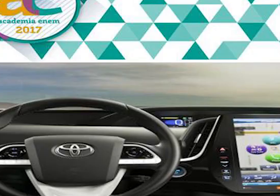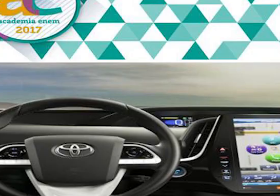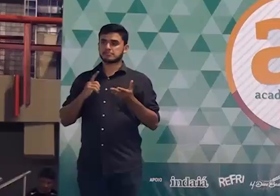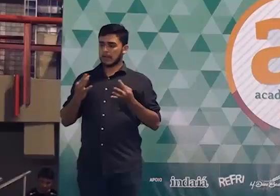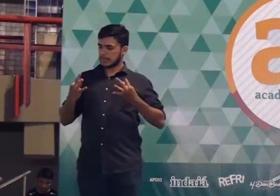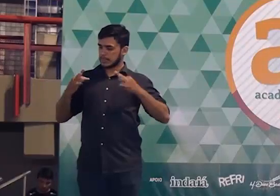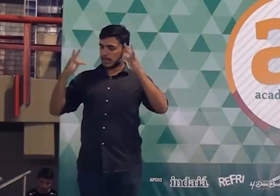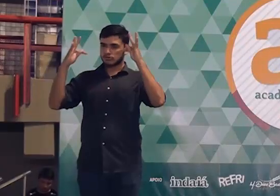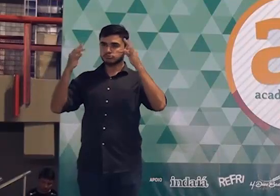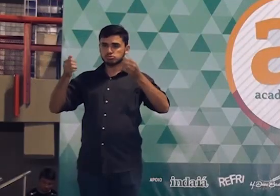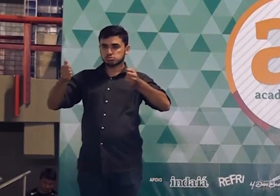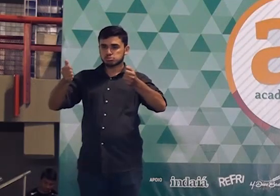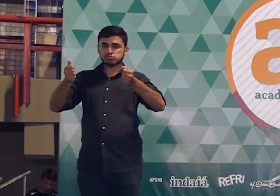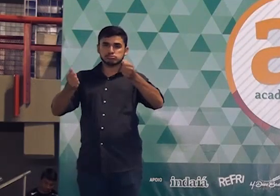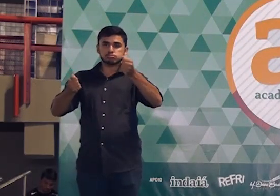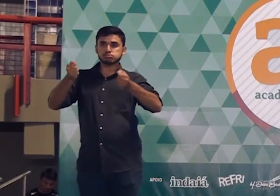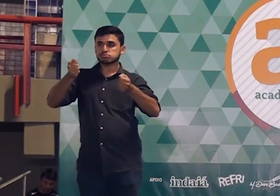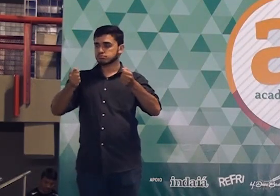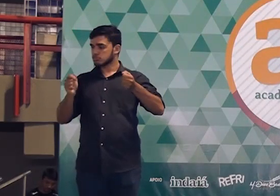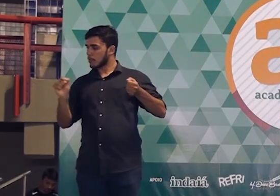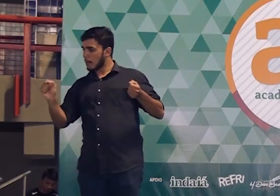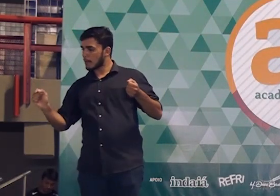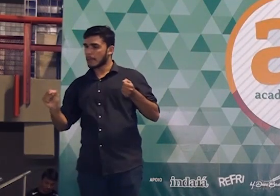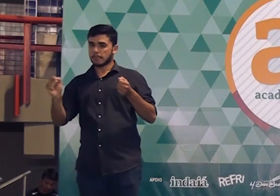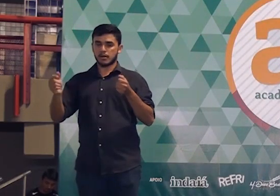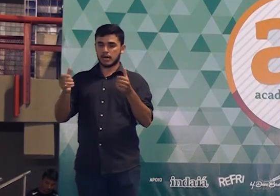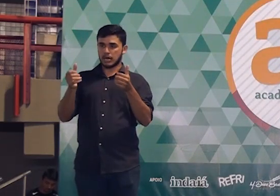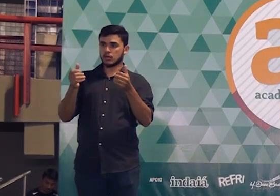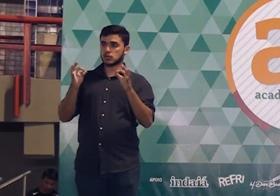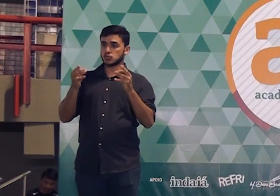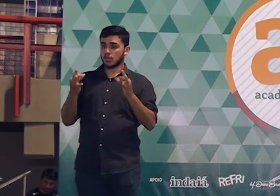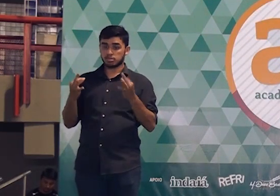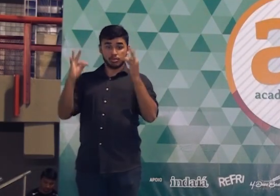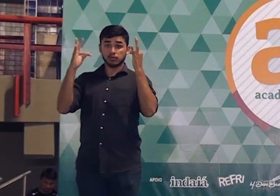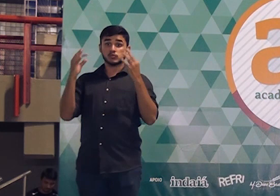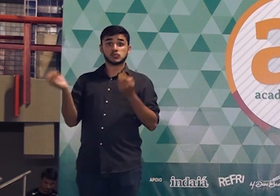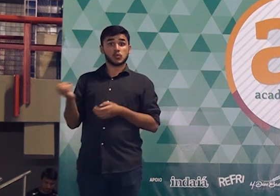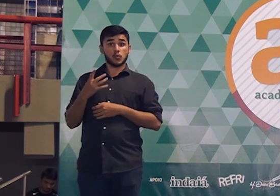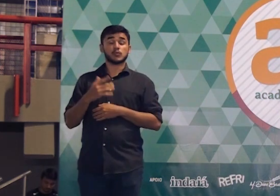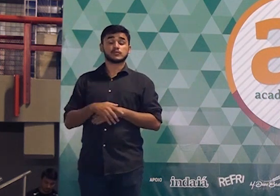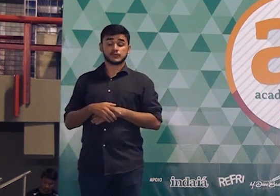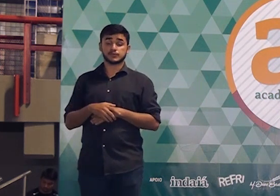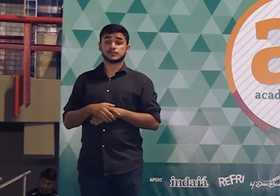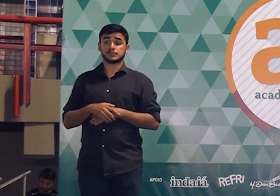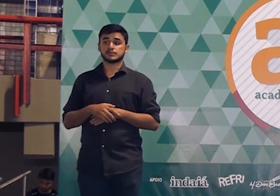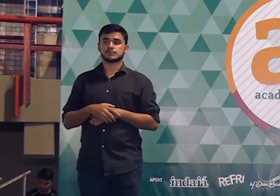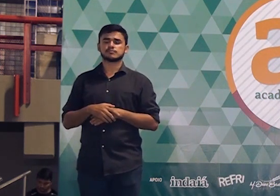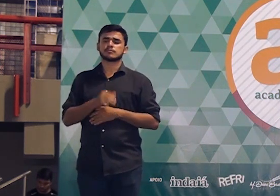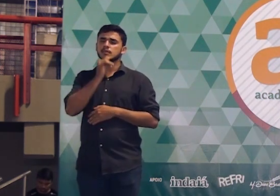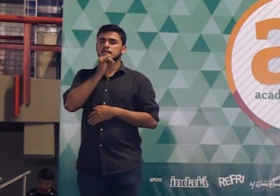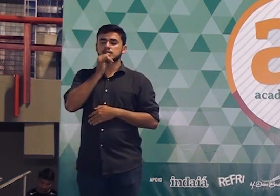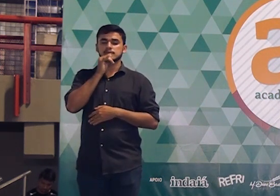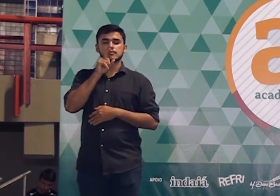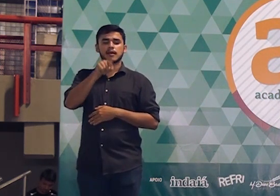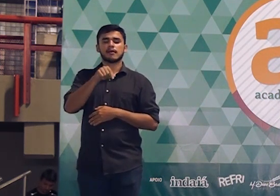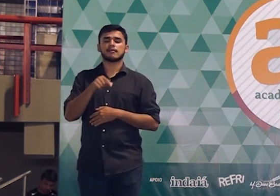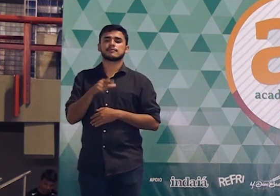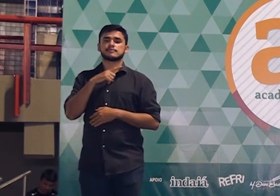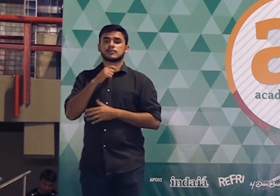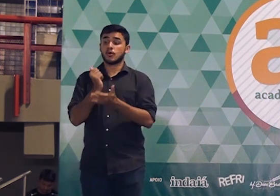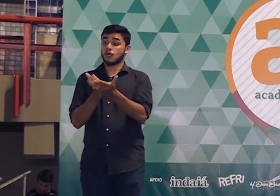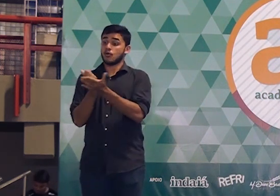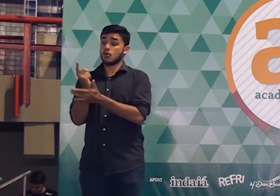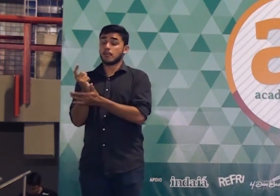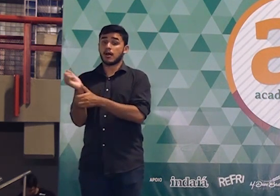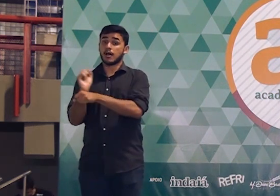Muita tecnologia? Muita tecnologia, né? Um exemplo básico. Uma das grandes vantagens de comprar um